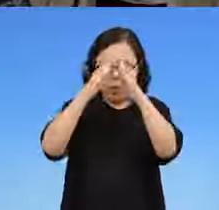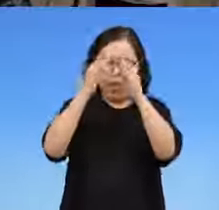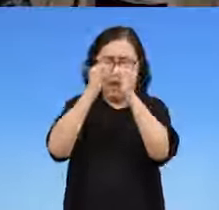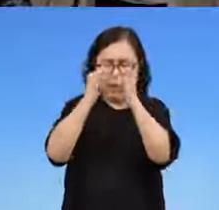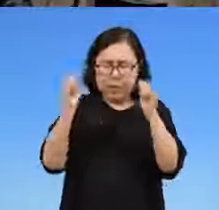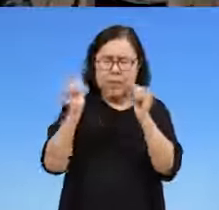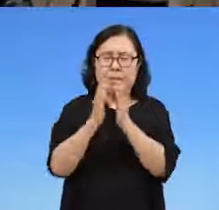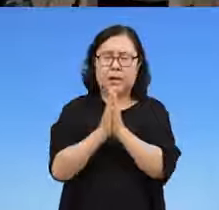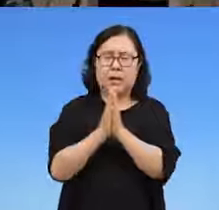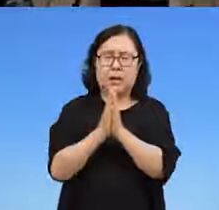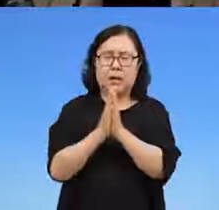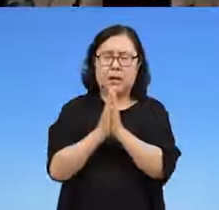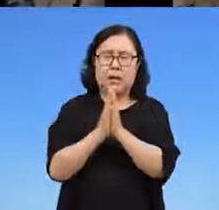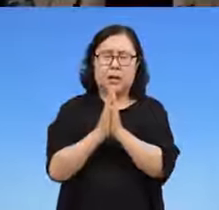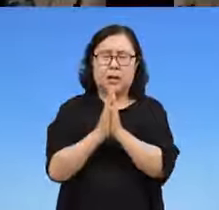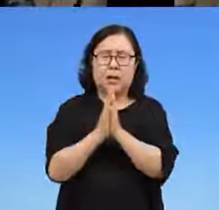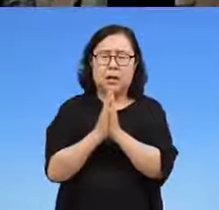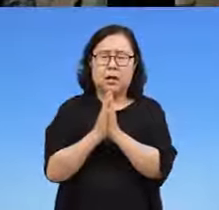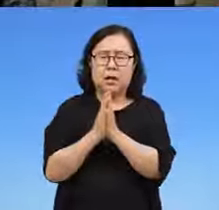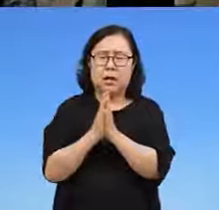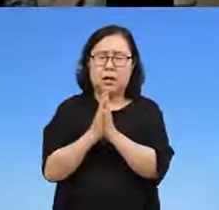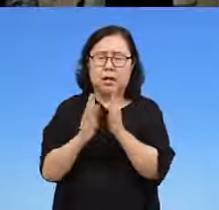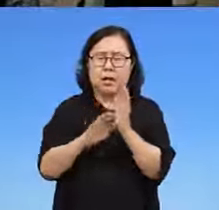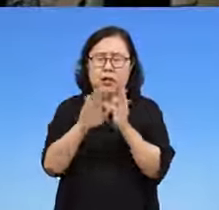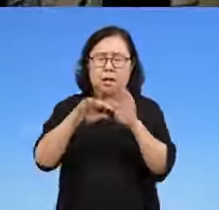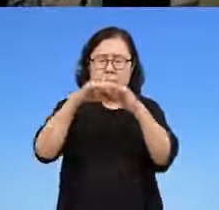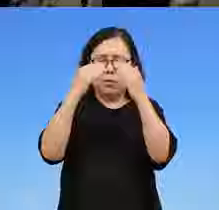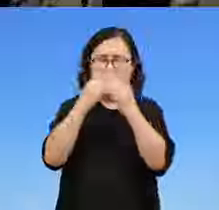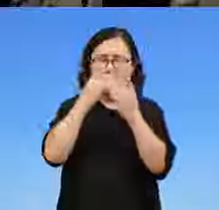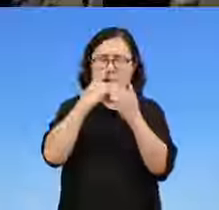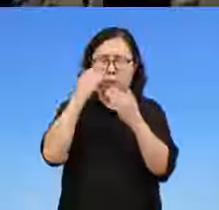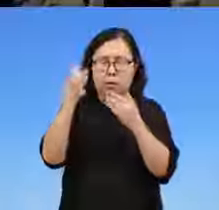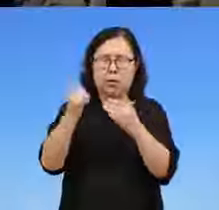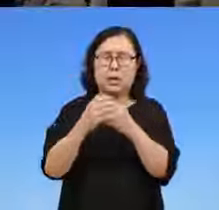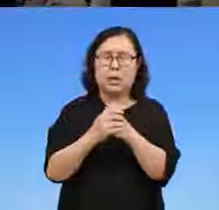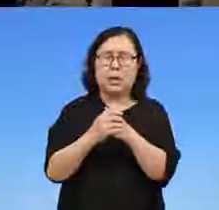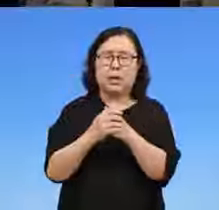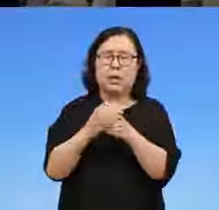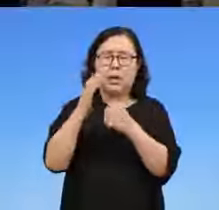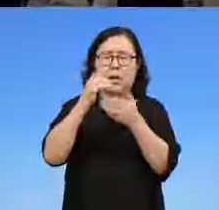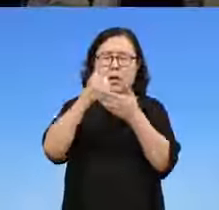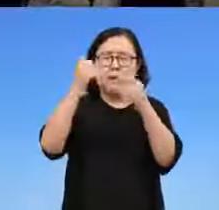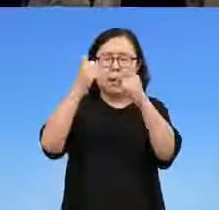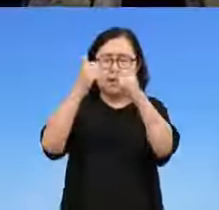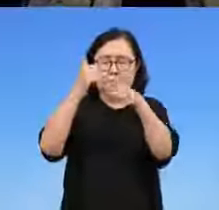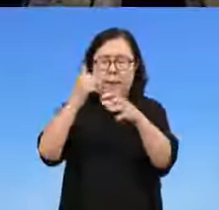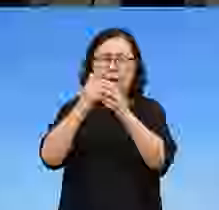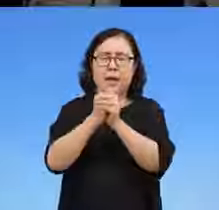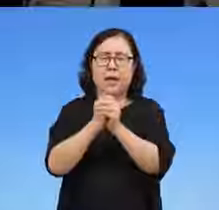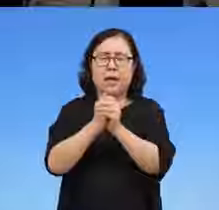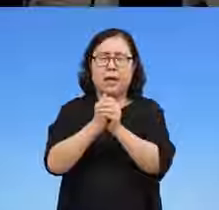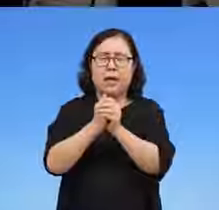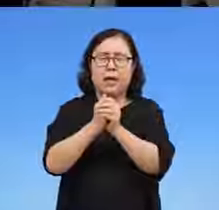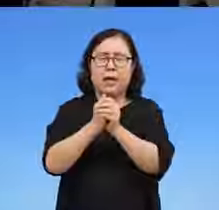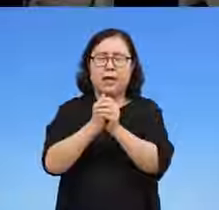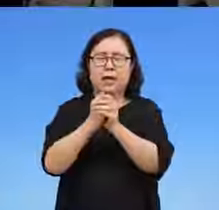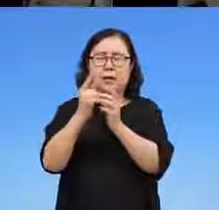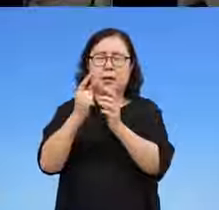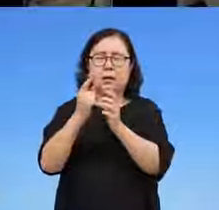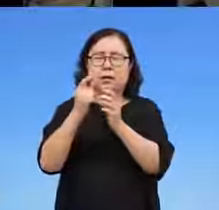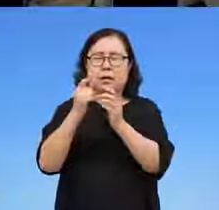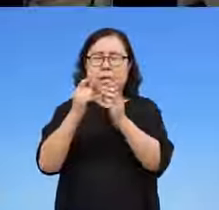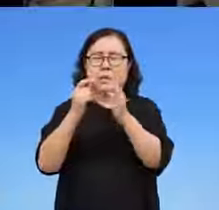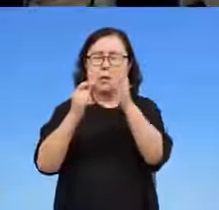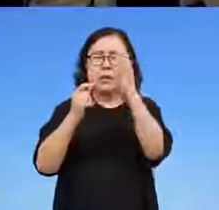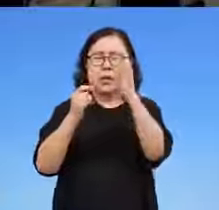교회들이, 우리 모든 가정가정들이, 우리 모든 부모들이 하나님 앞에 아버지 그 지붕